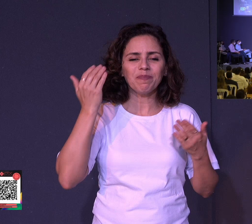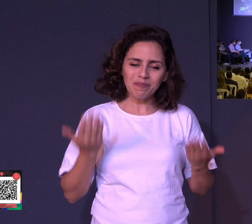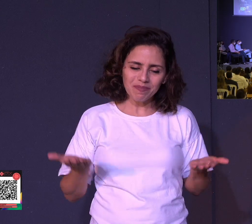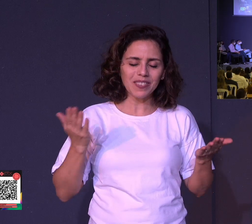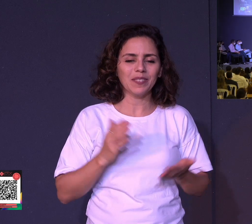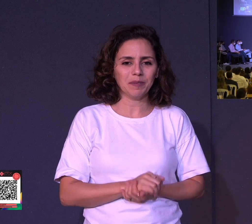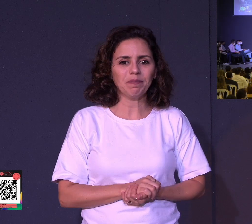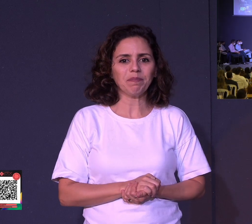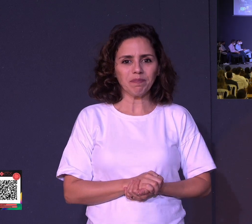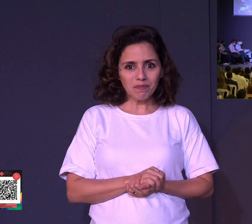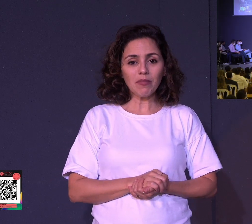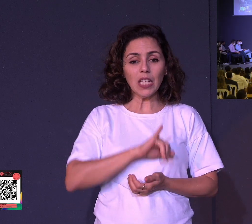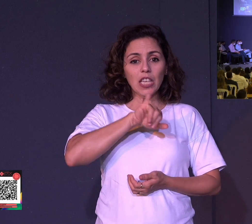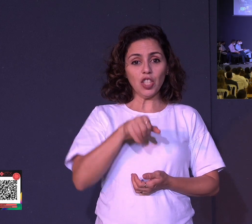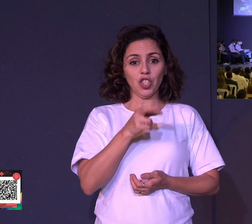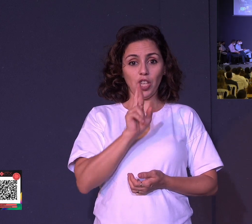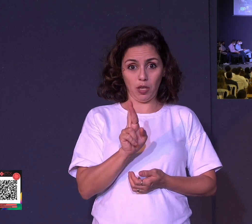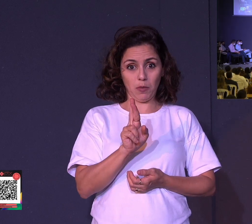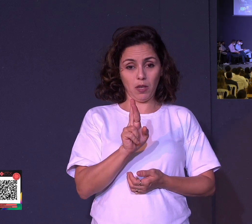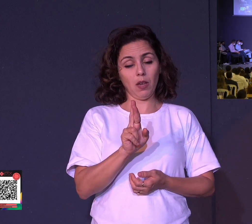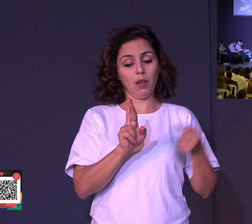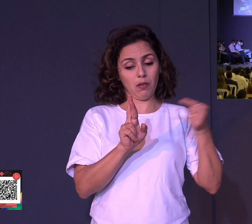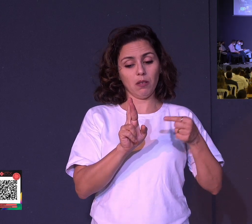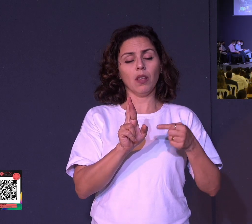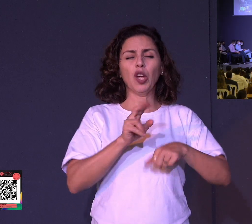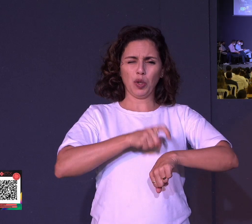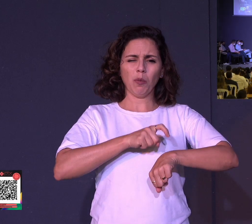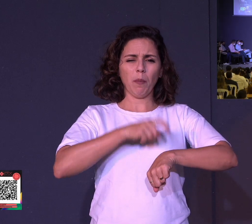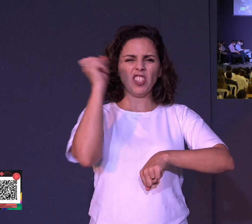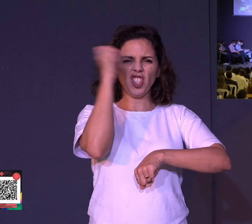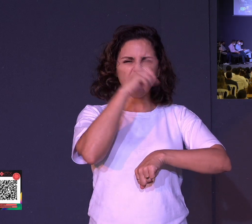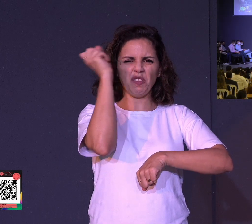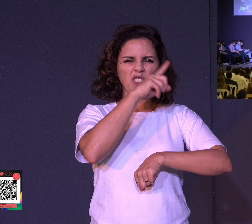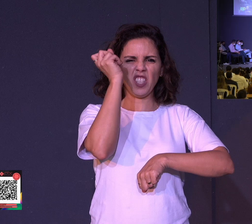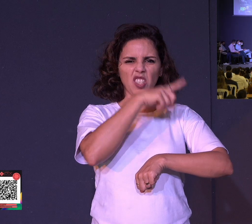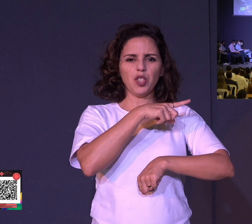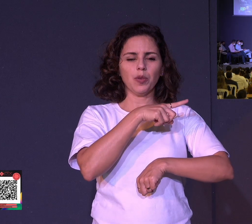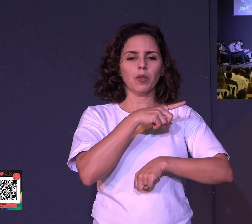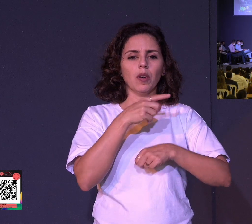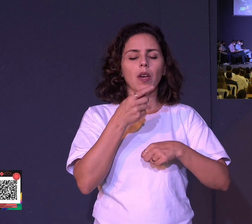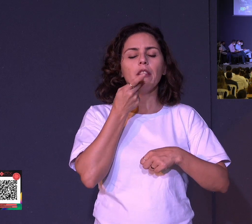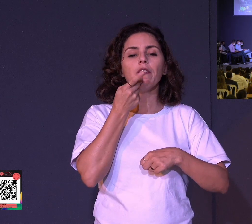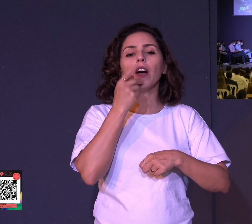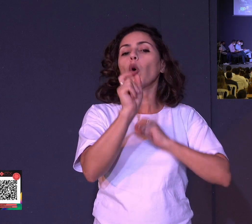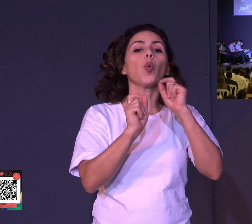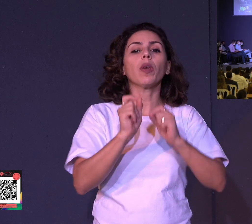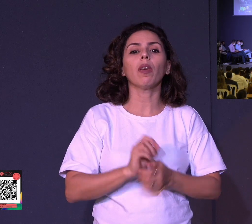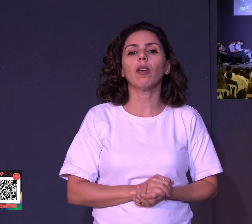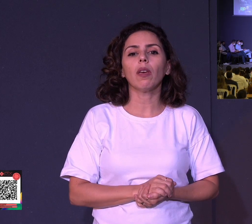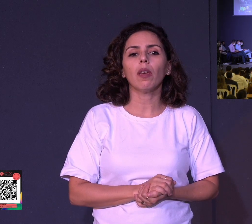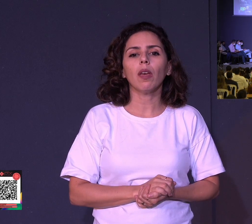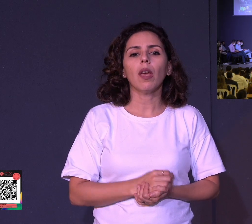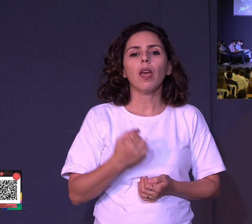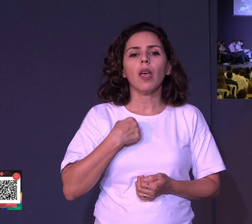difícil, em Lamentações 3:21, ele diz: eu vou trazer à minha memória aquilo